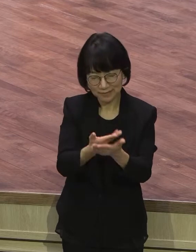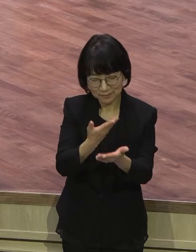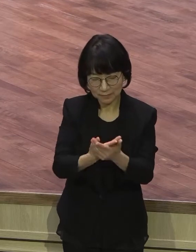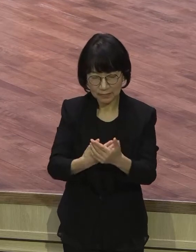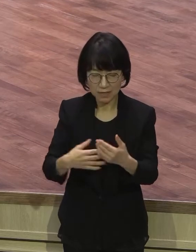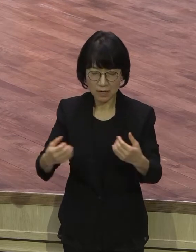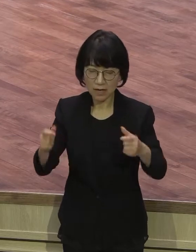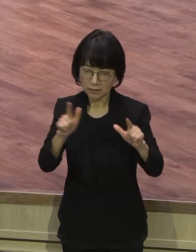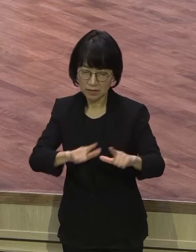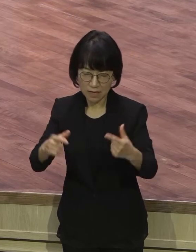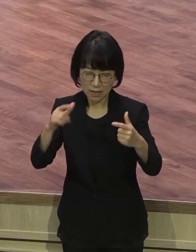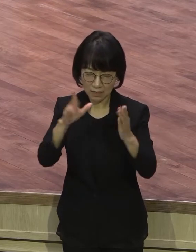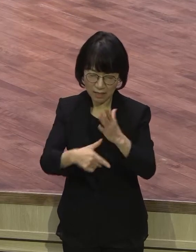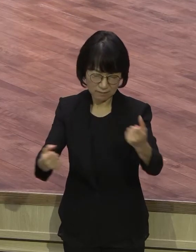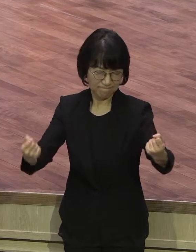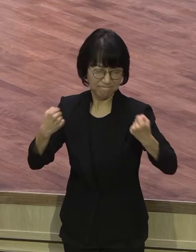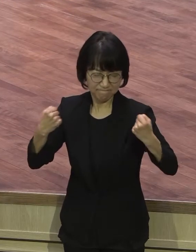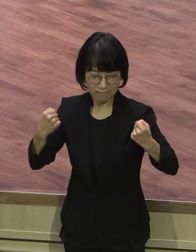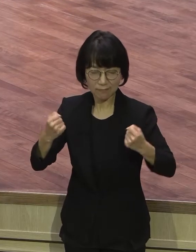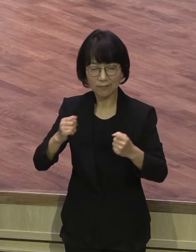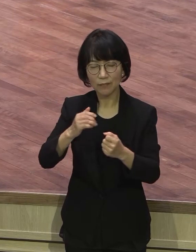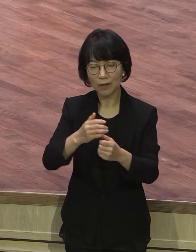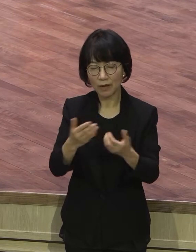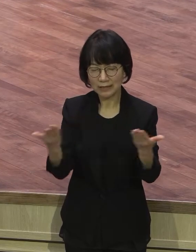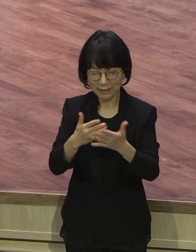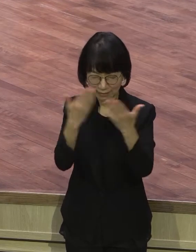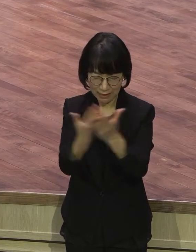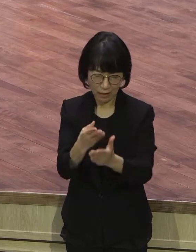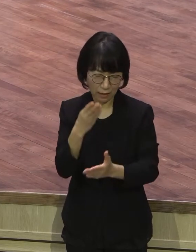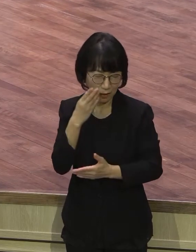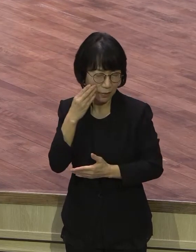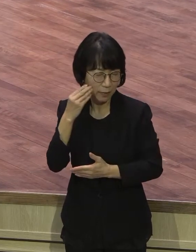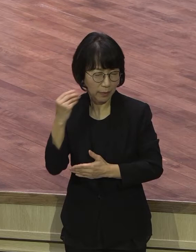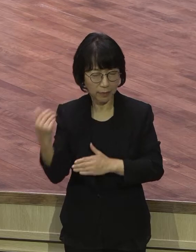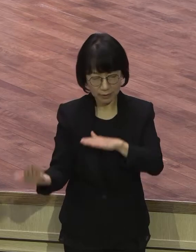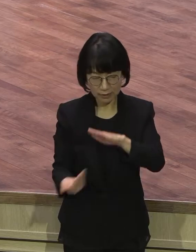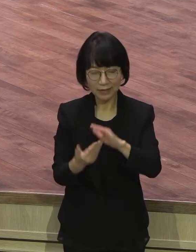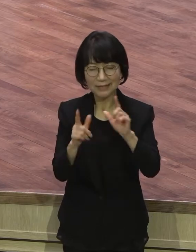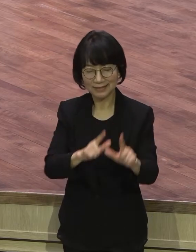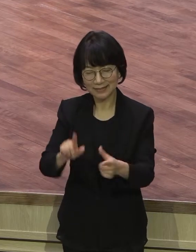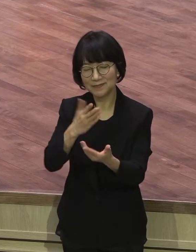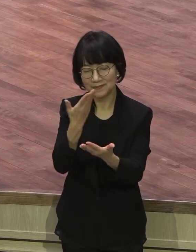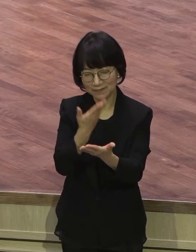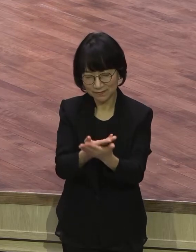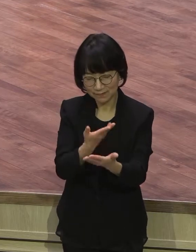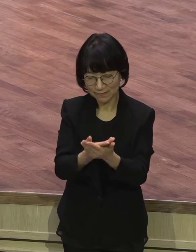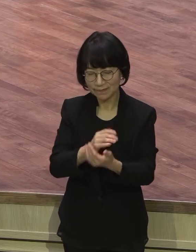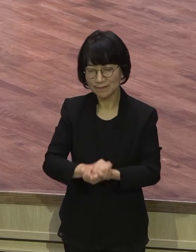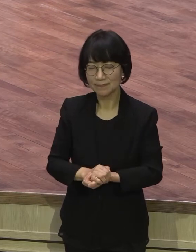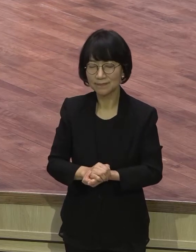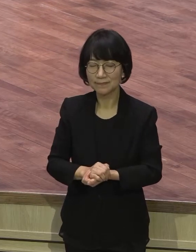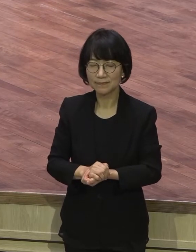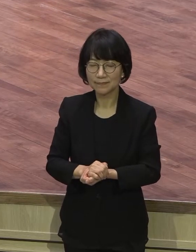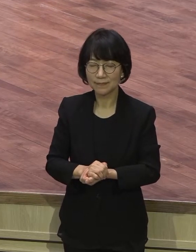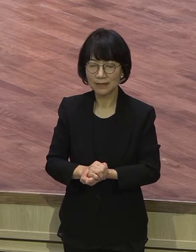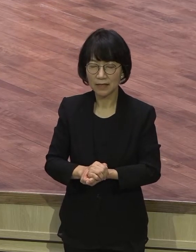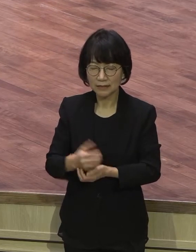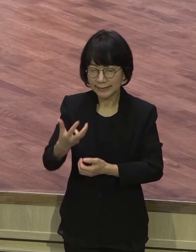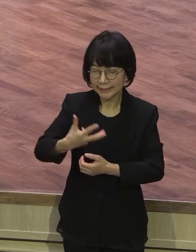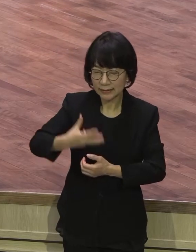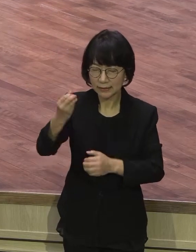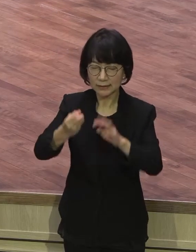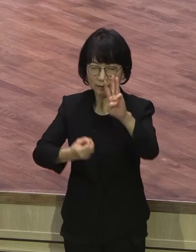삶이 되게 도와주옵소서. 형통한 삶이 되게 도와주옵소서. 날마다 우리 영계 모든 성도들 창세기